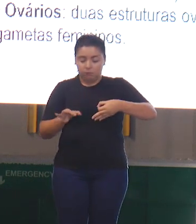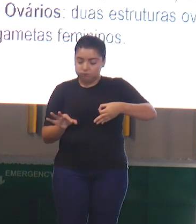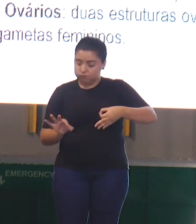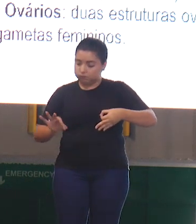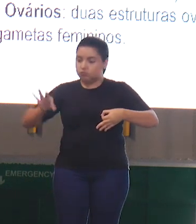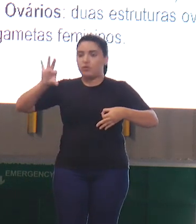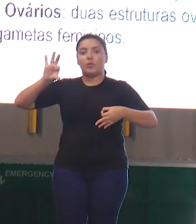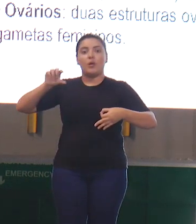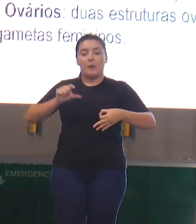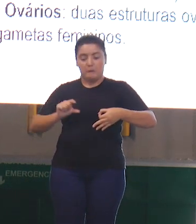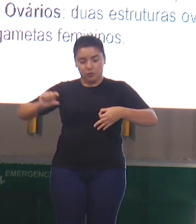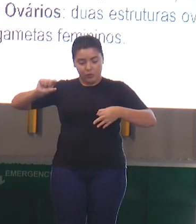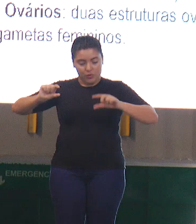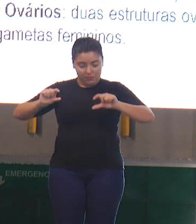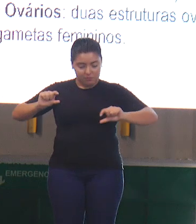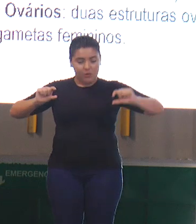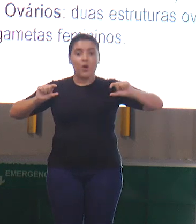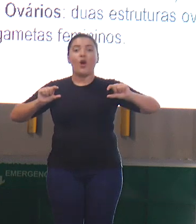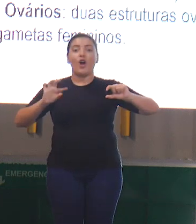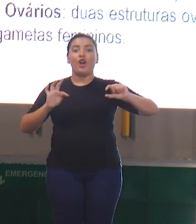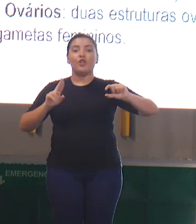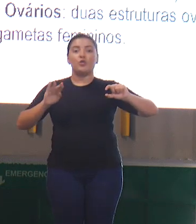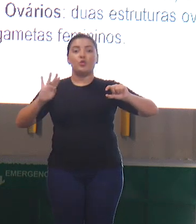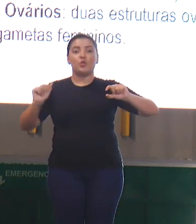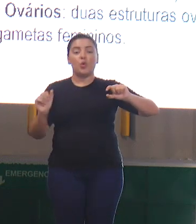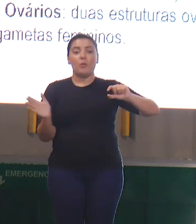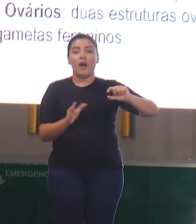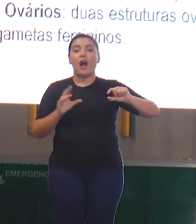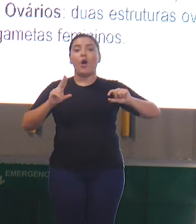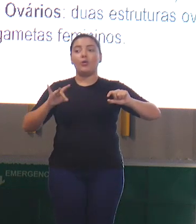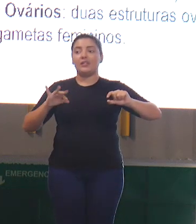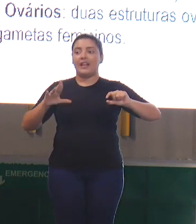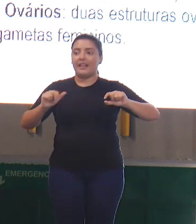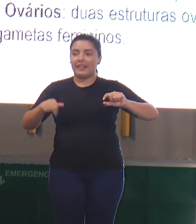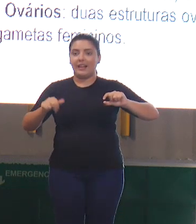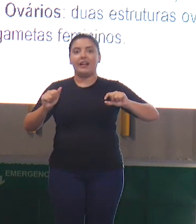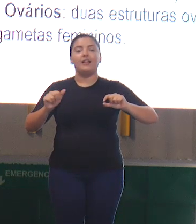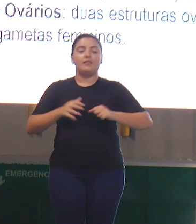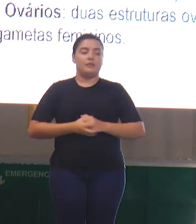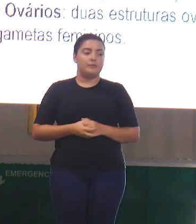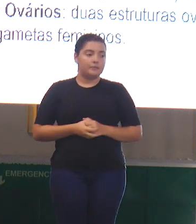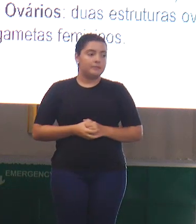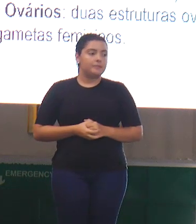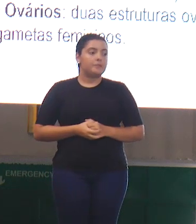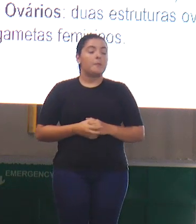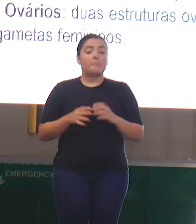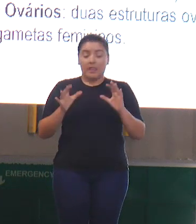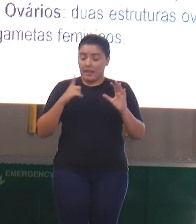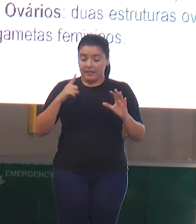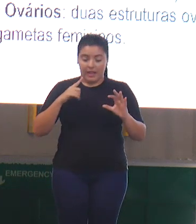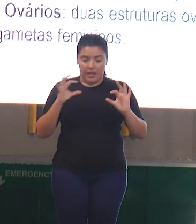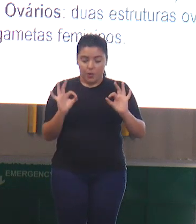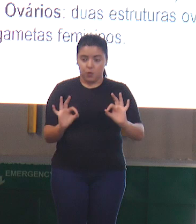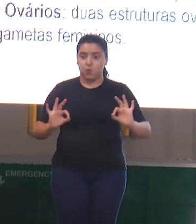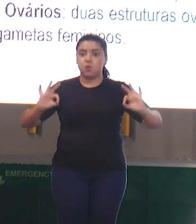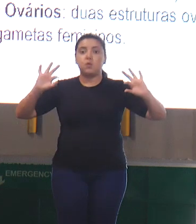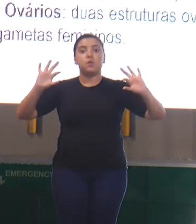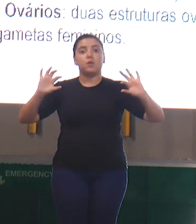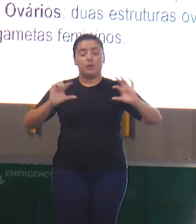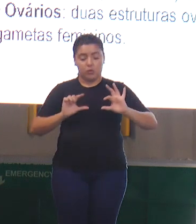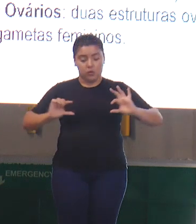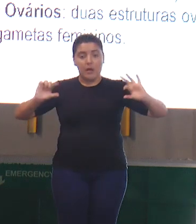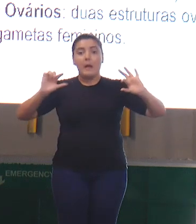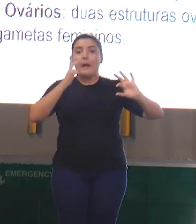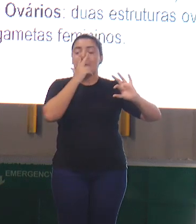uterinas, que antigamente chamávamos de quê? De trompas de falópio. Essas tubas uterinas